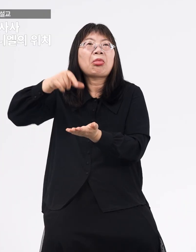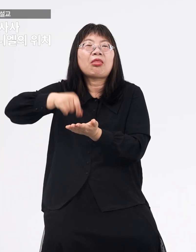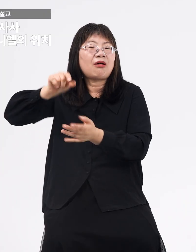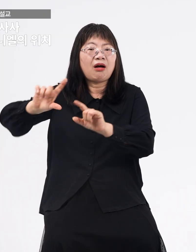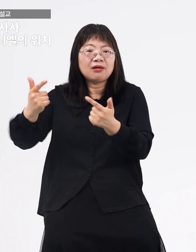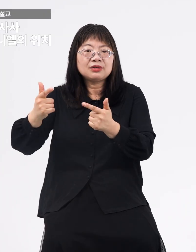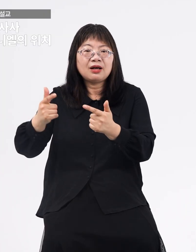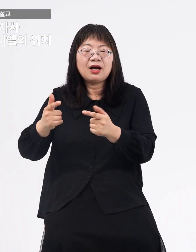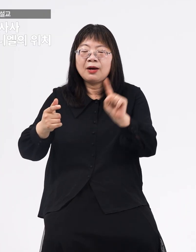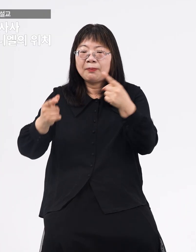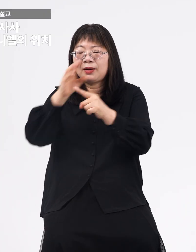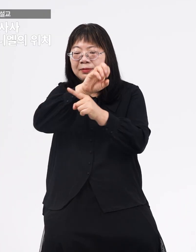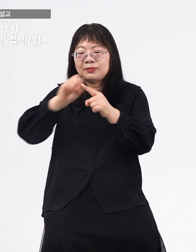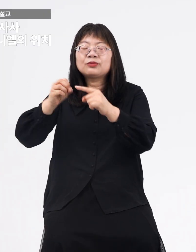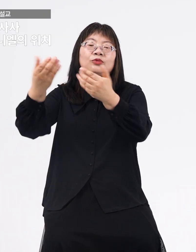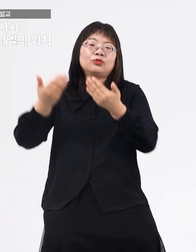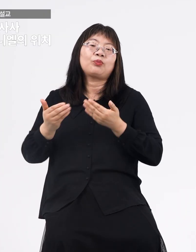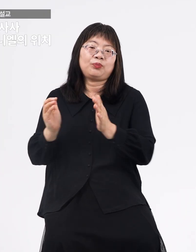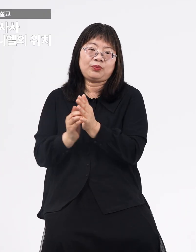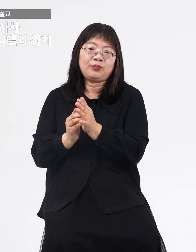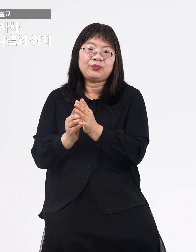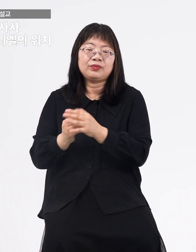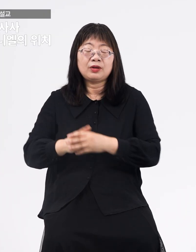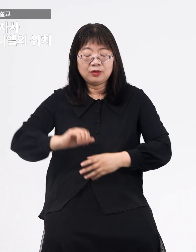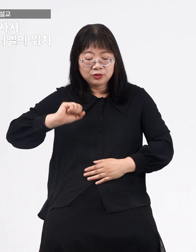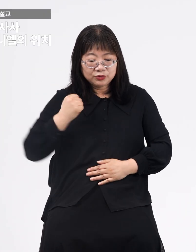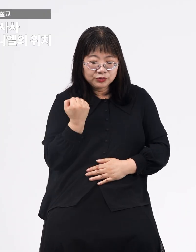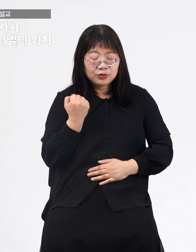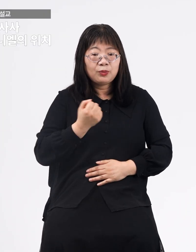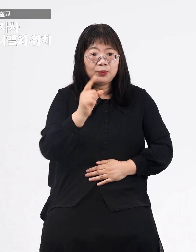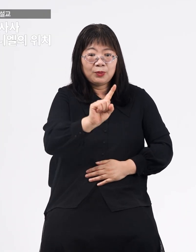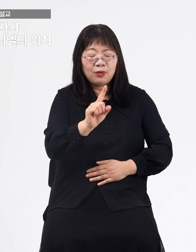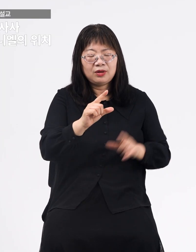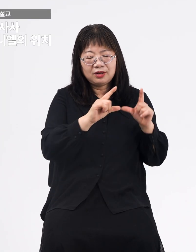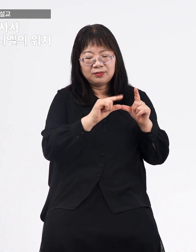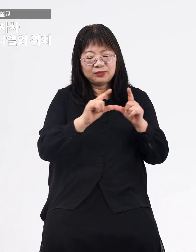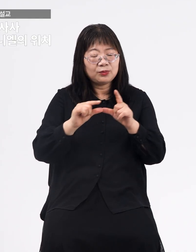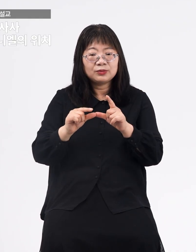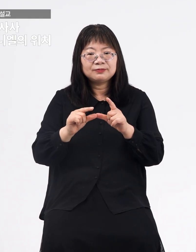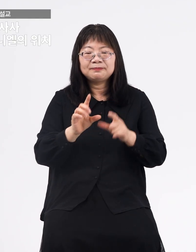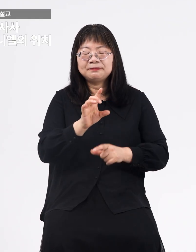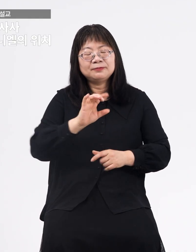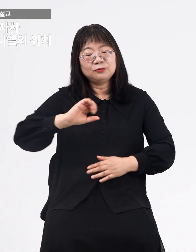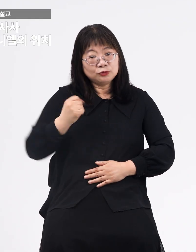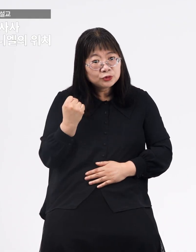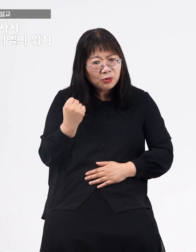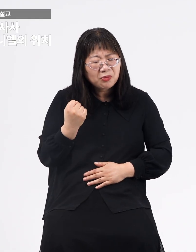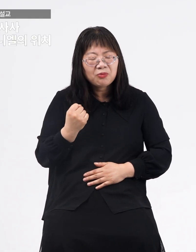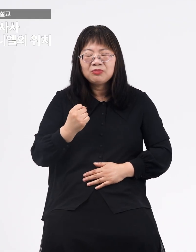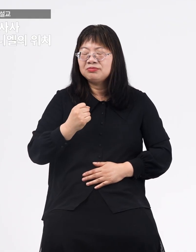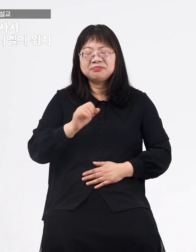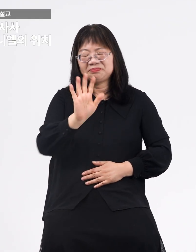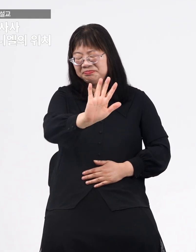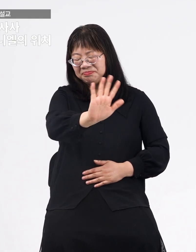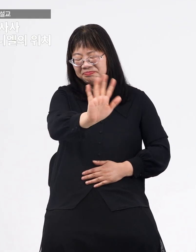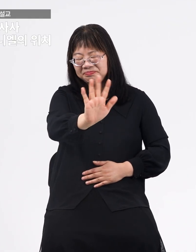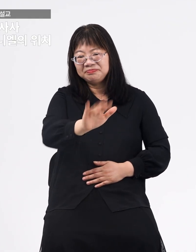전부를 내놓았다. 그러니까 순종도 부분적인 순종은 순종 아닙니다.